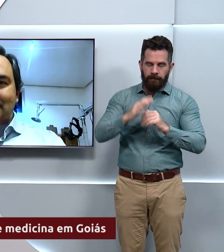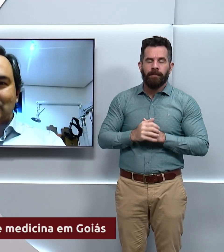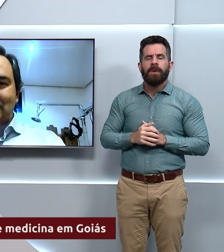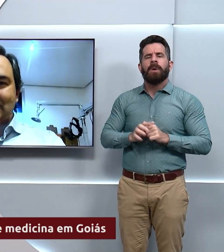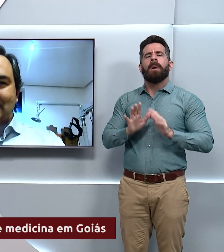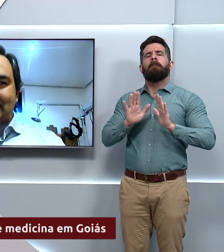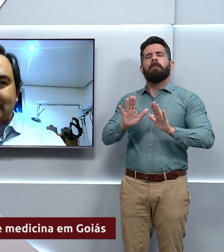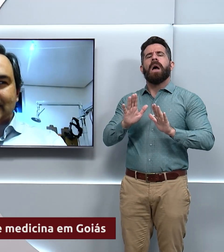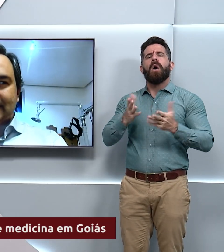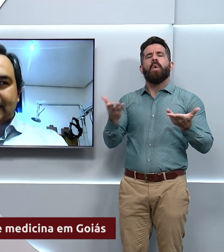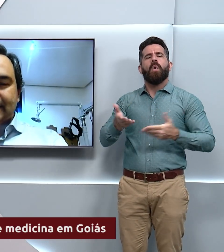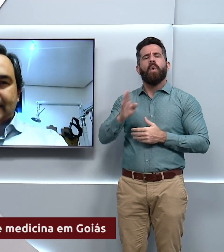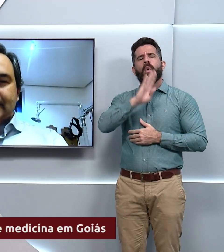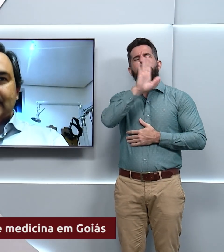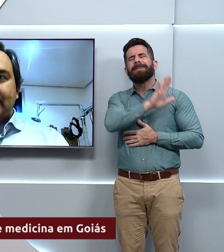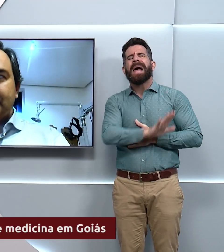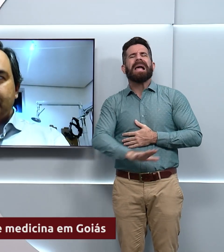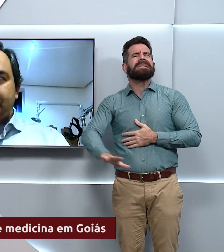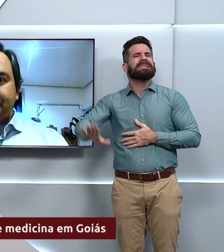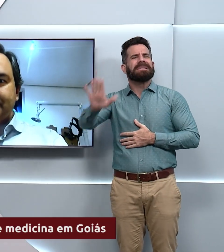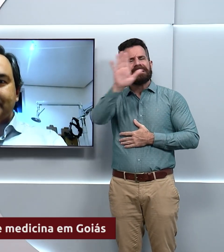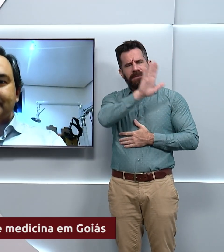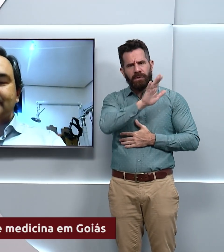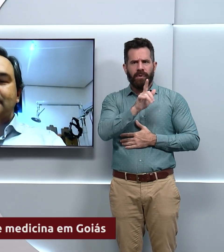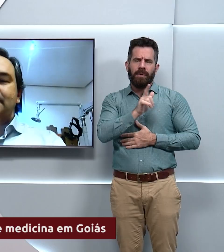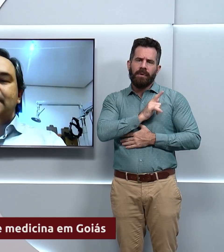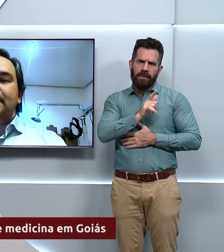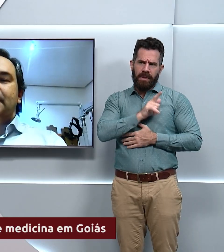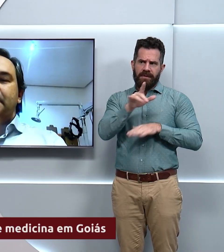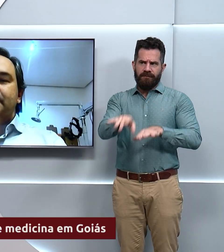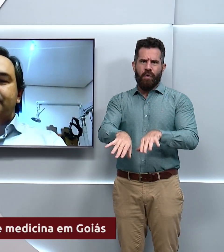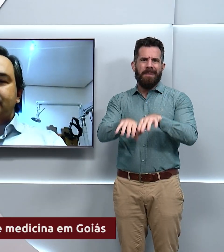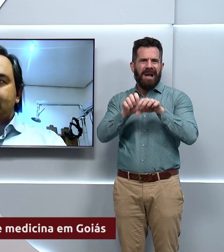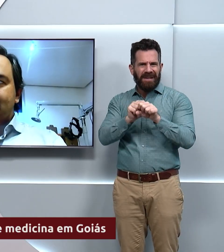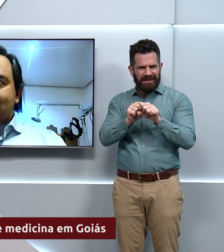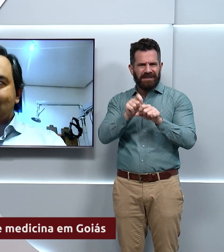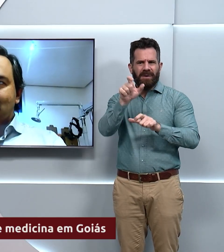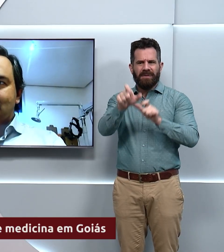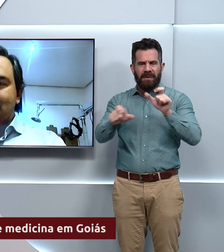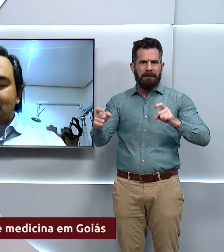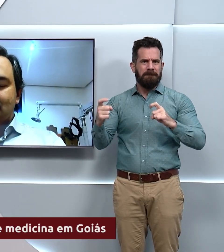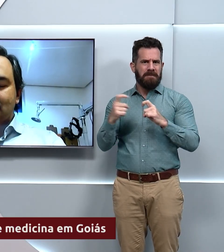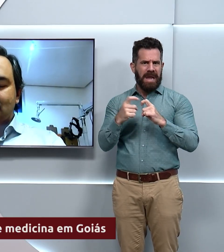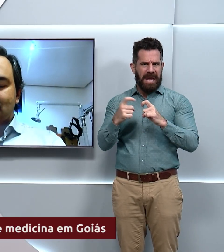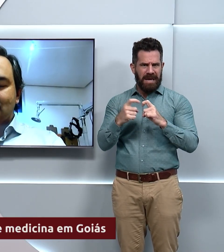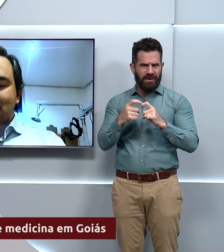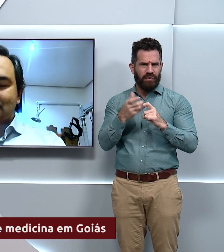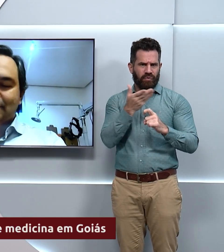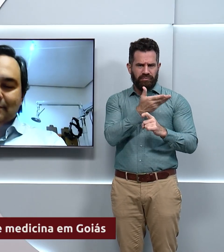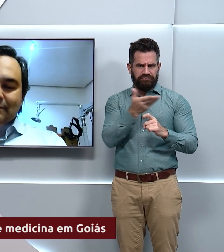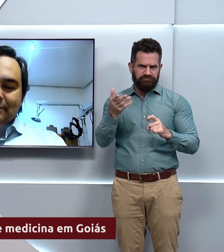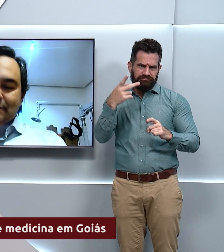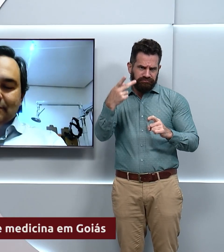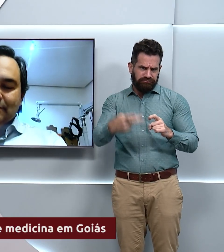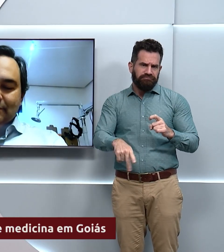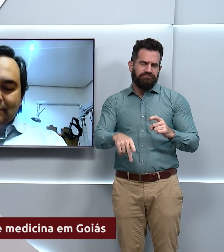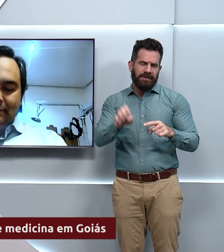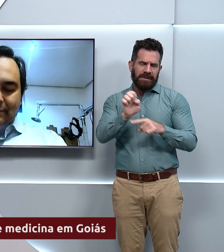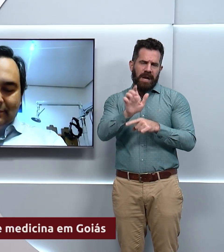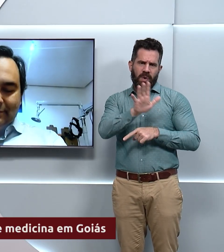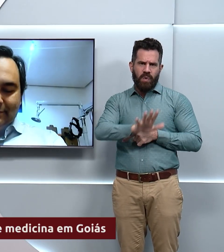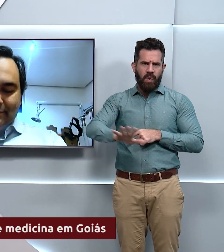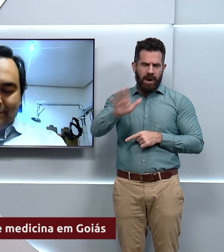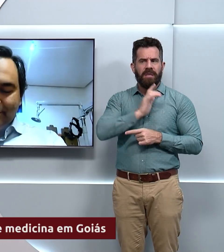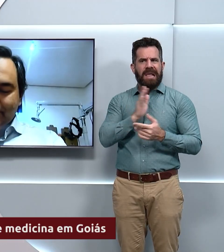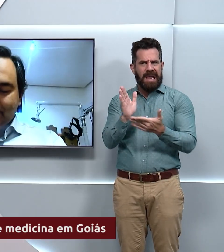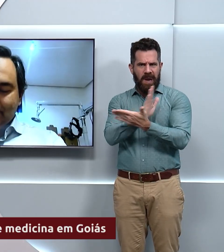a formação dos profissionais de medicina no nosso estado? Esse resultado, que foi inicialmente considerado ruim, para